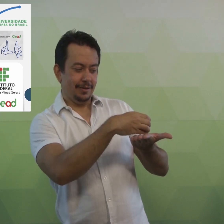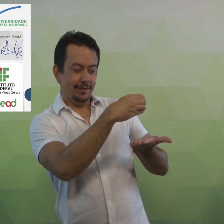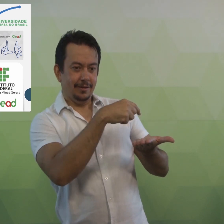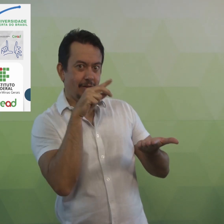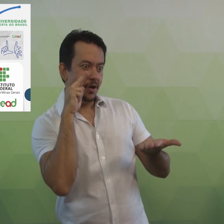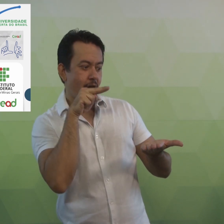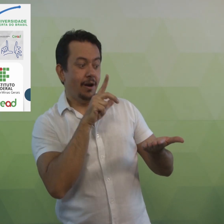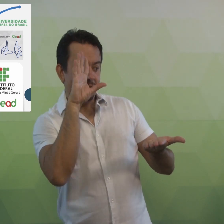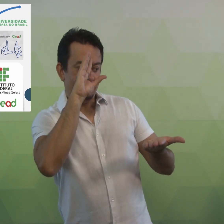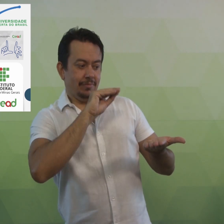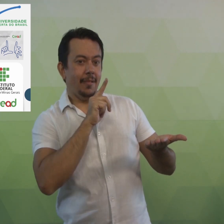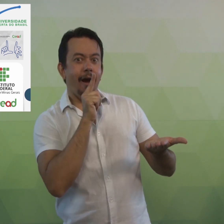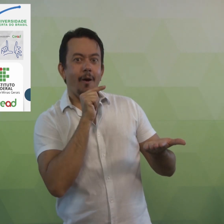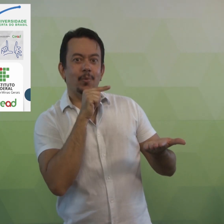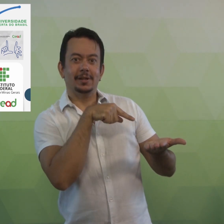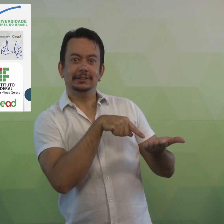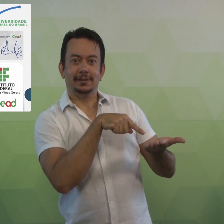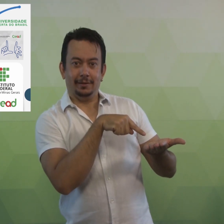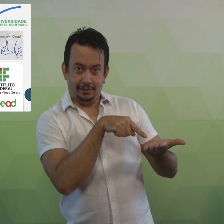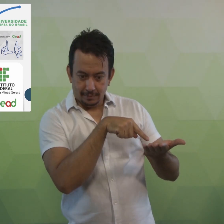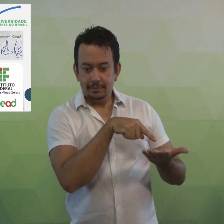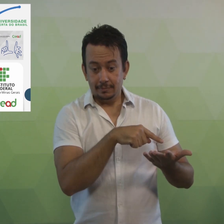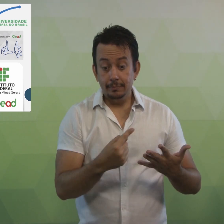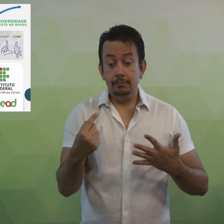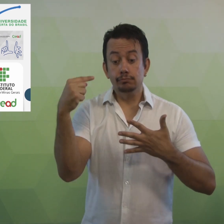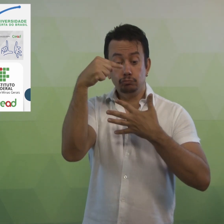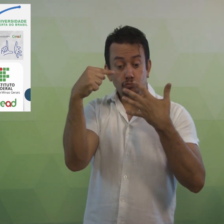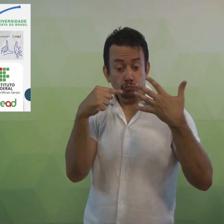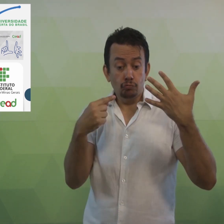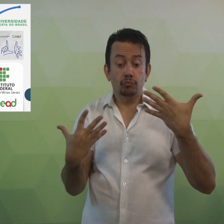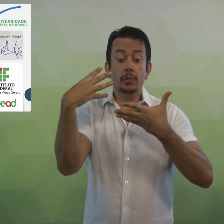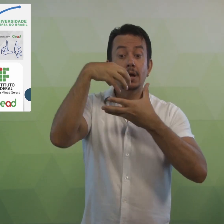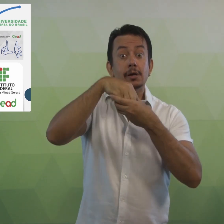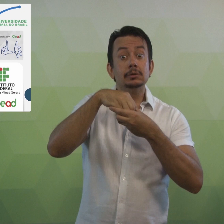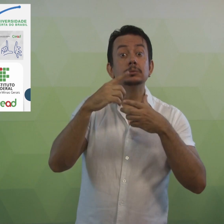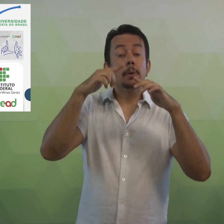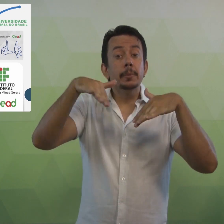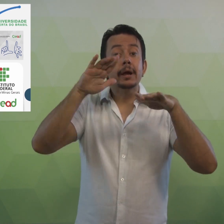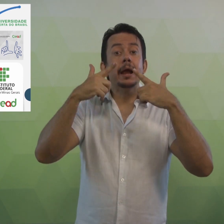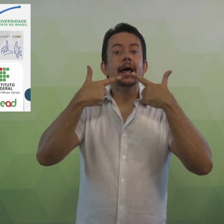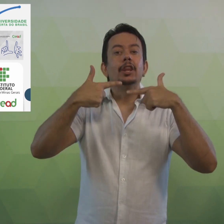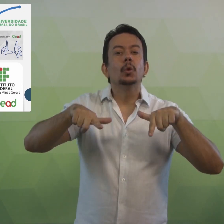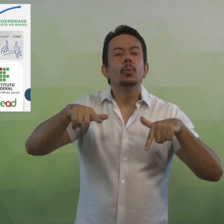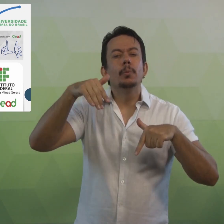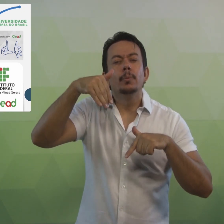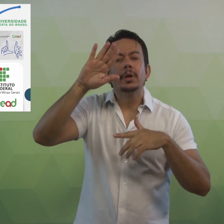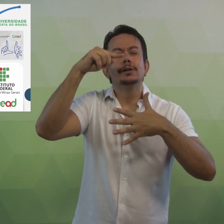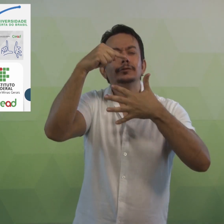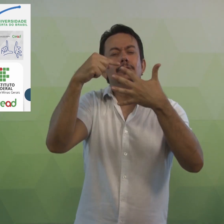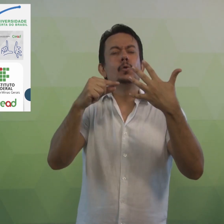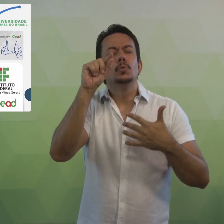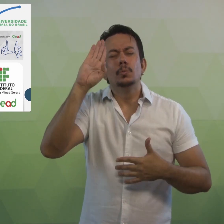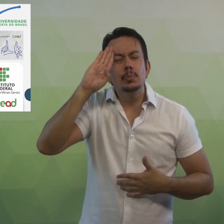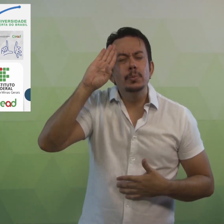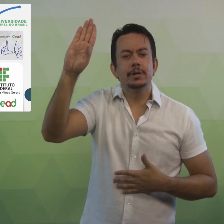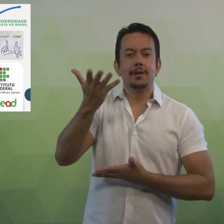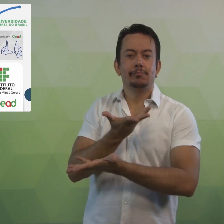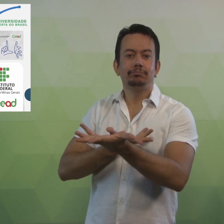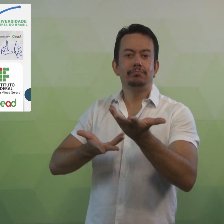copo, água, beber. Quando você olha para essas questões, são fatores que contribuem para essa